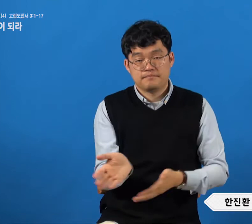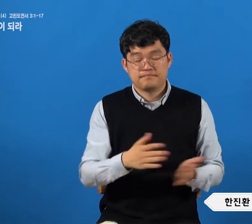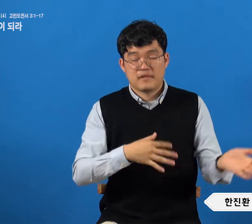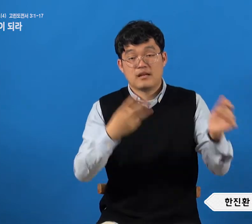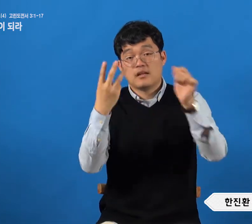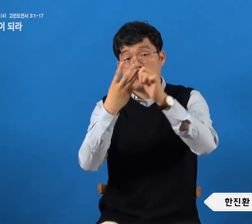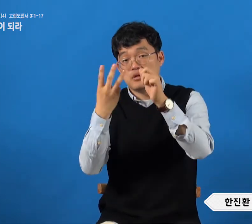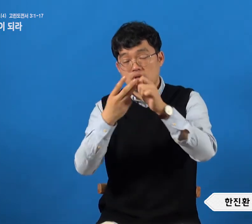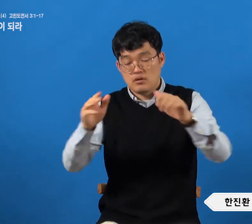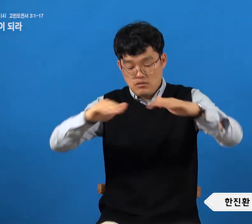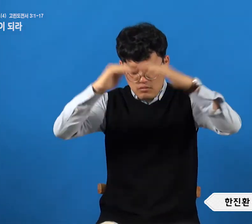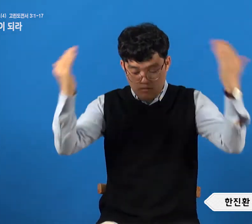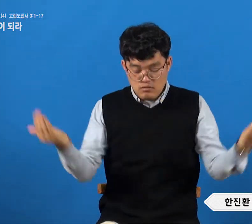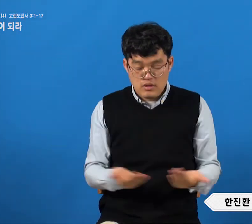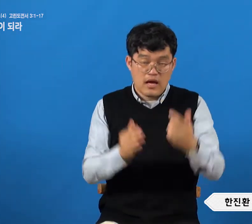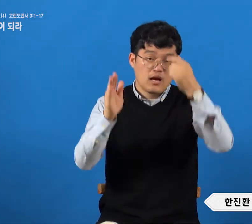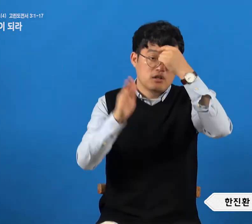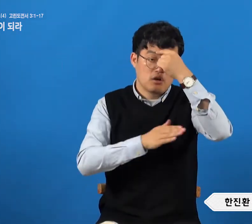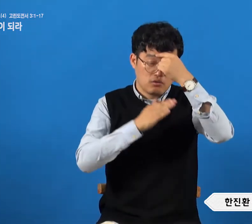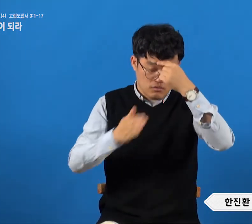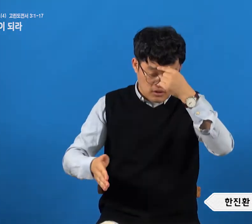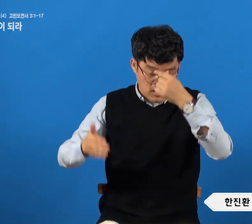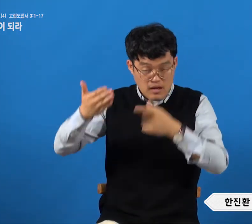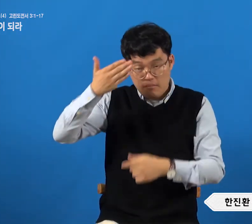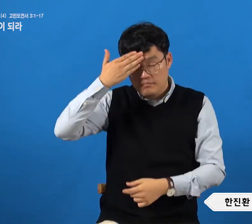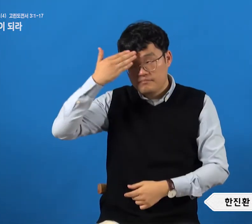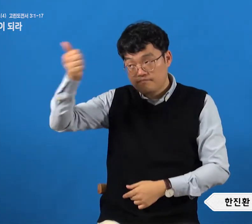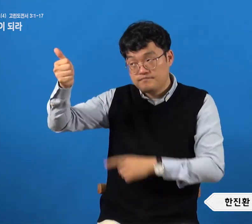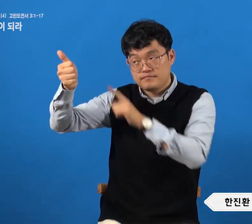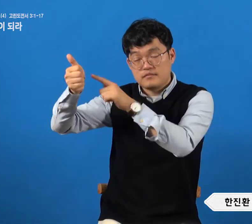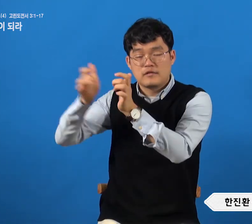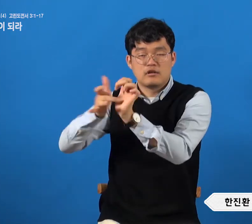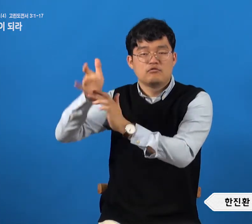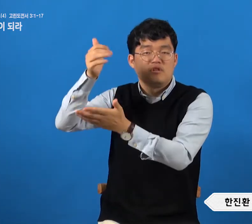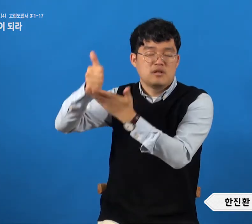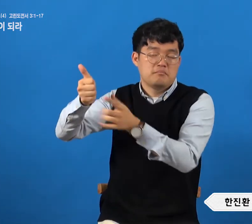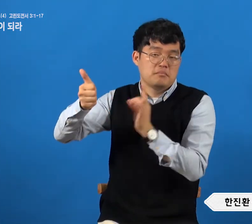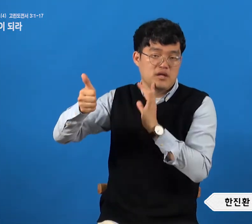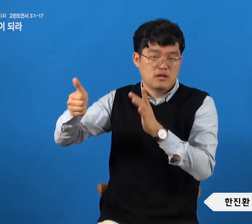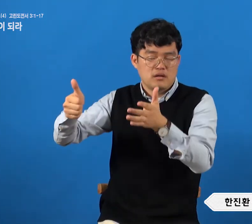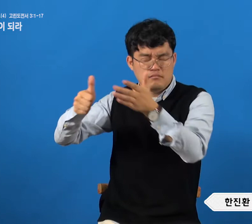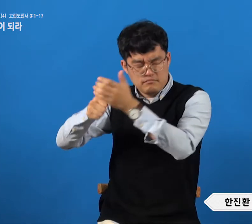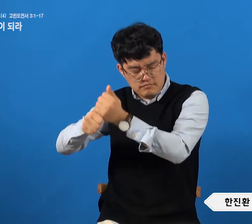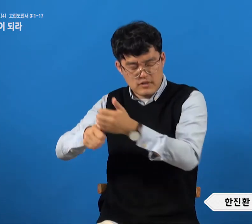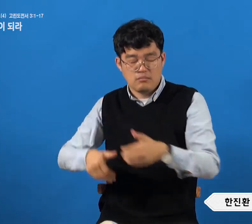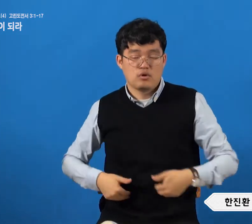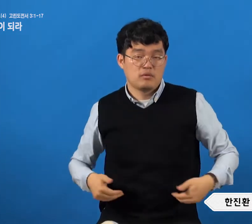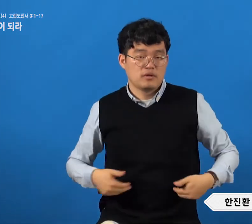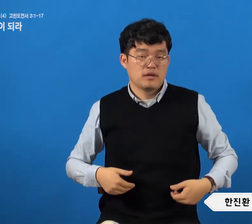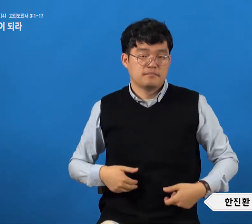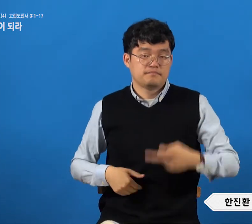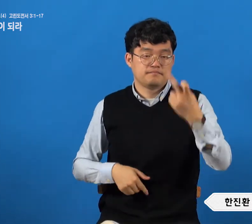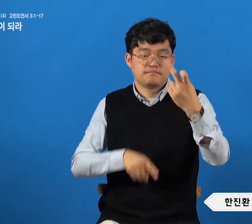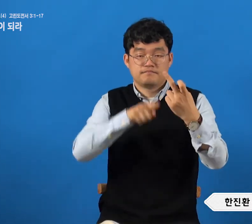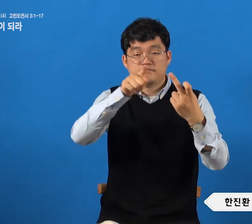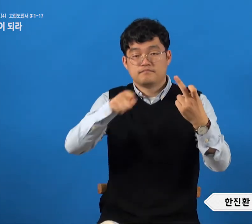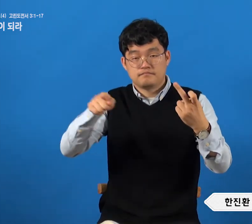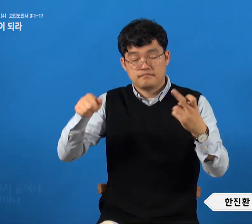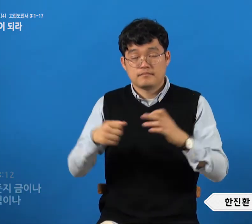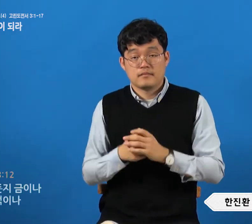세 번째로는 온 성도들이 머리 대신 예수님만을 붙들어야 합니다. 12절부터